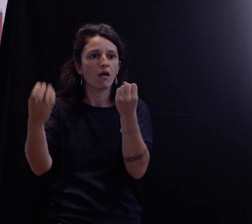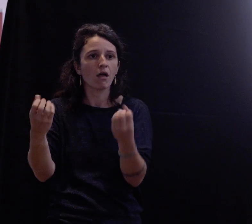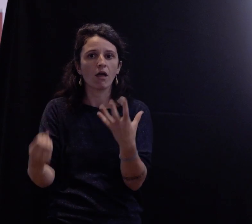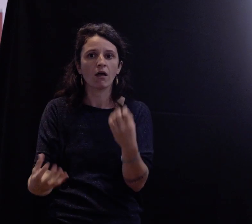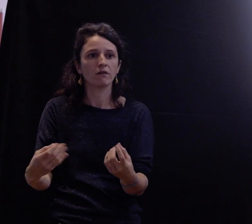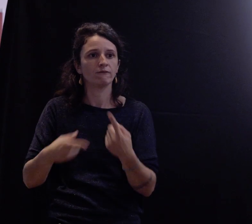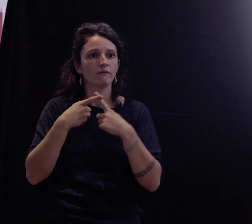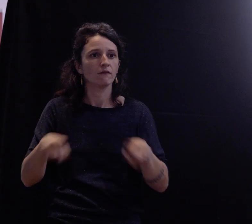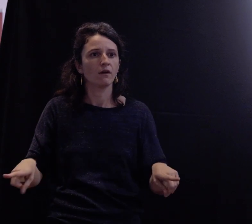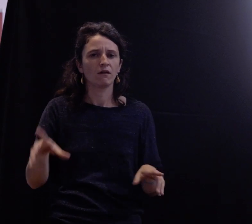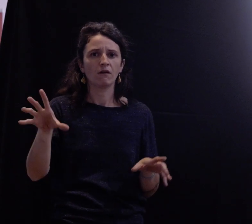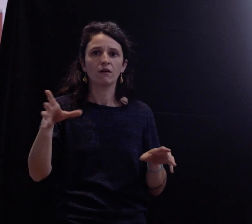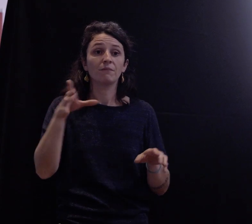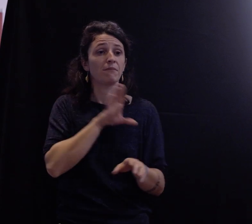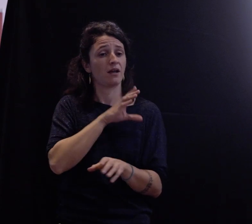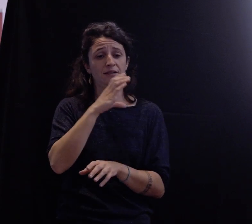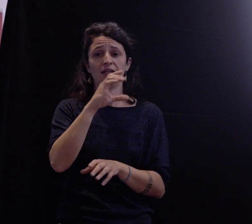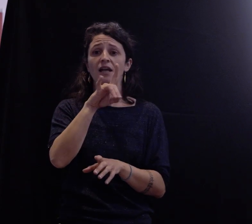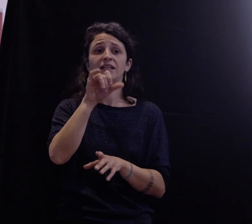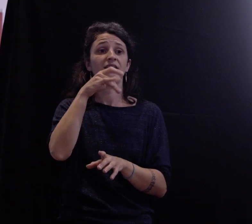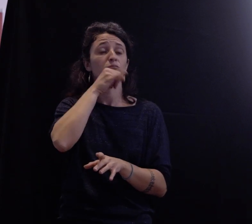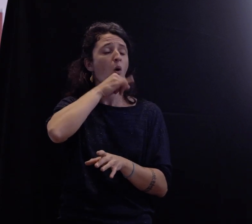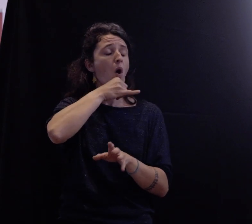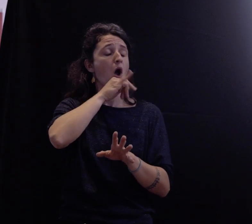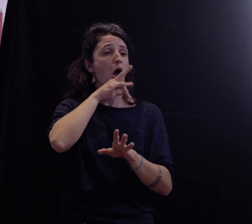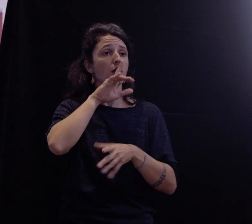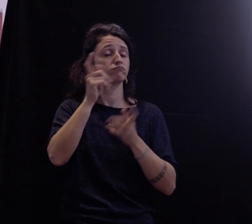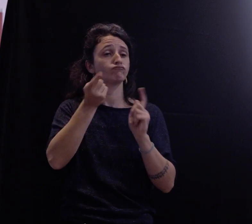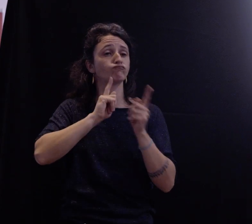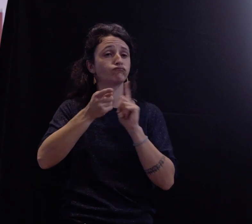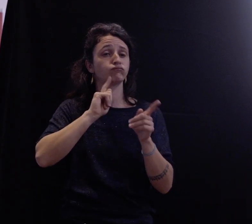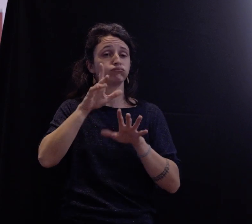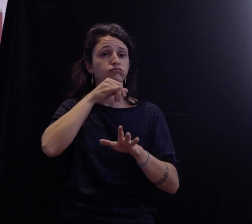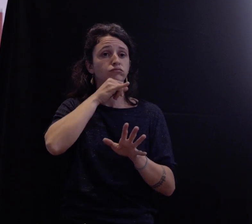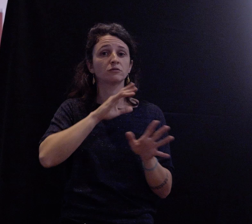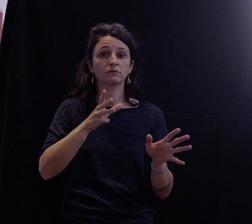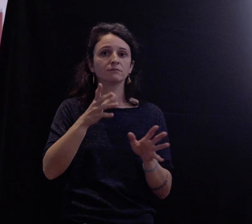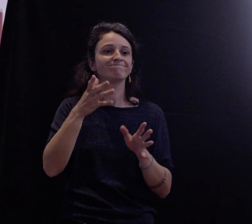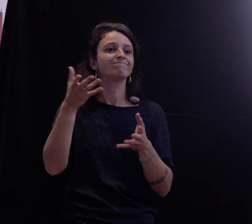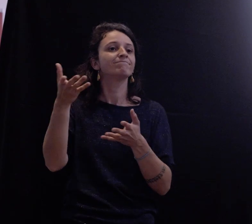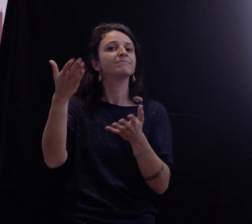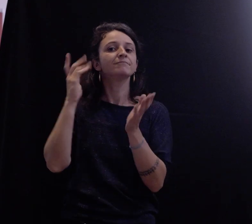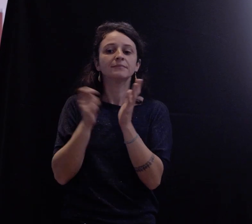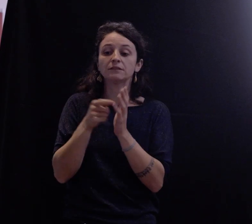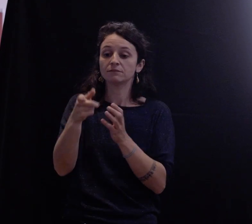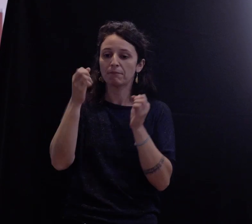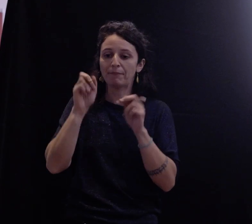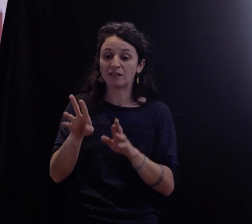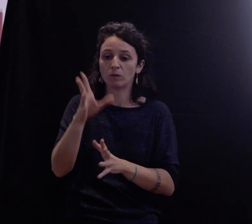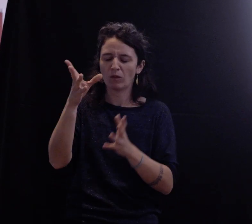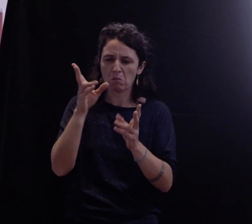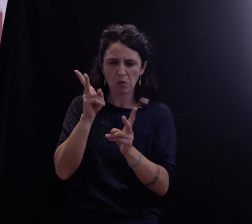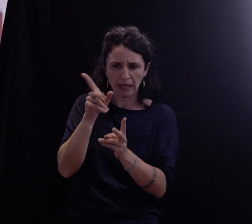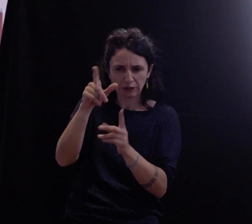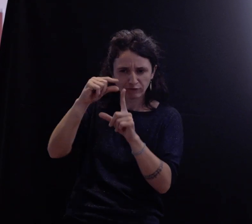que CHD7 qui gère ça fonctionne pas normalement. Et du coup, quand on n'est pas sûr qu'il y a une altération dans ce